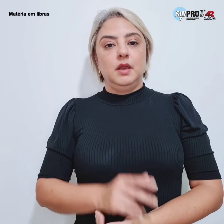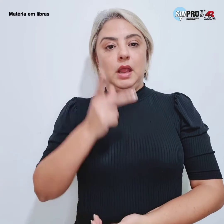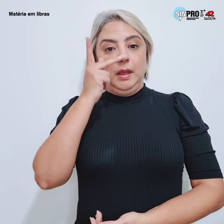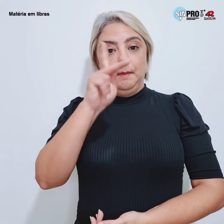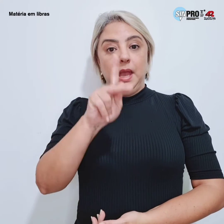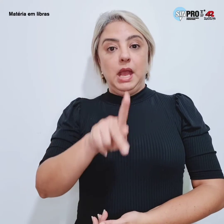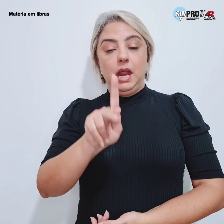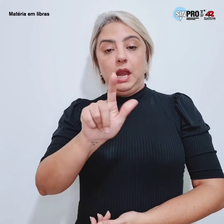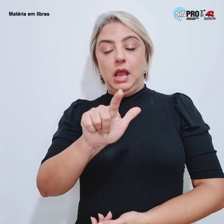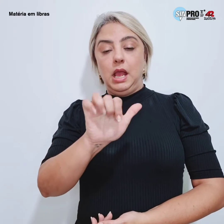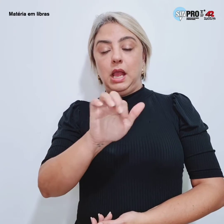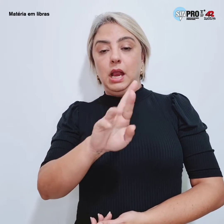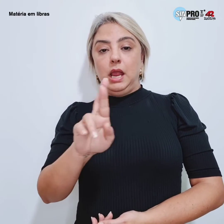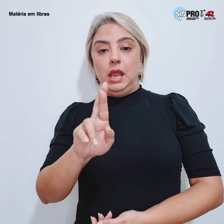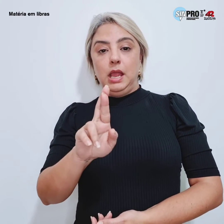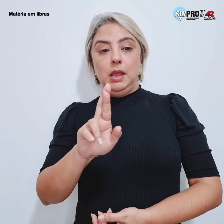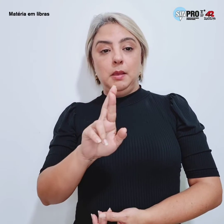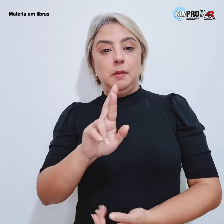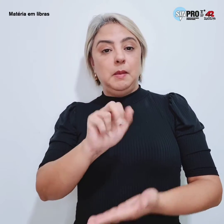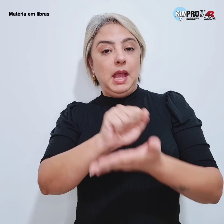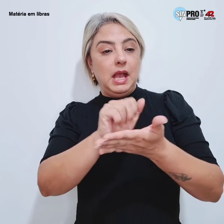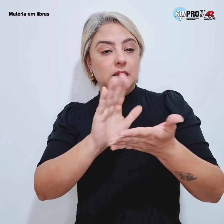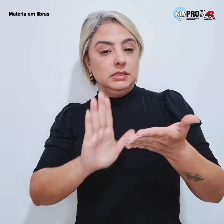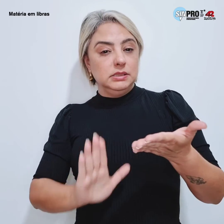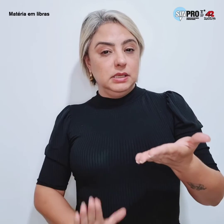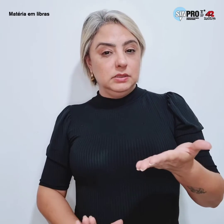Para Kleber, o conjunto de ações